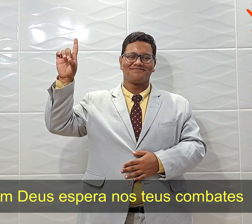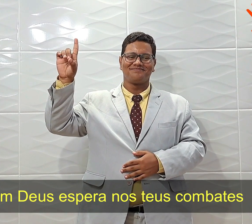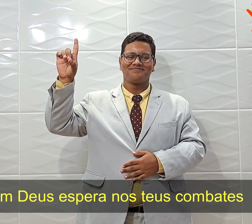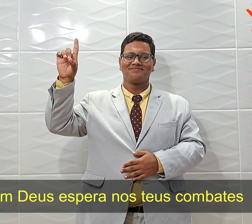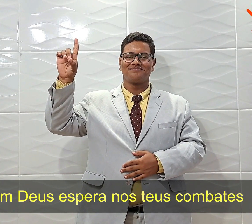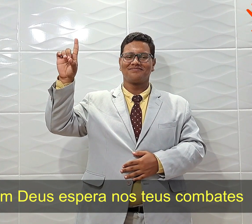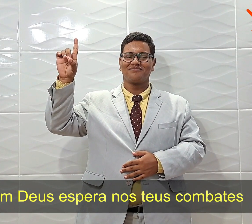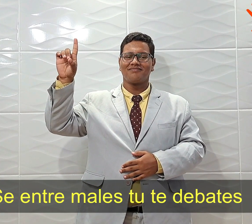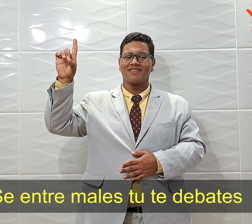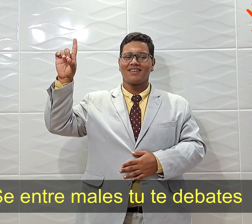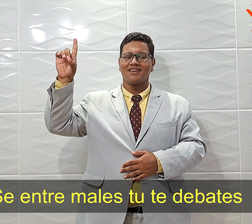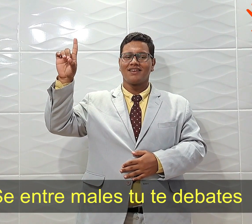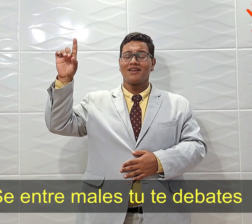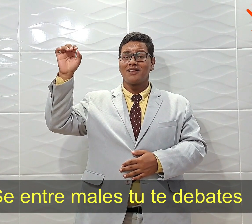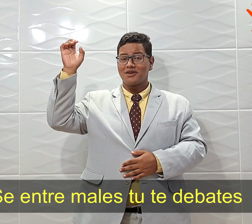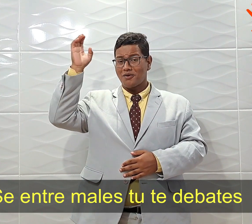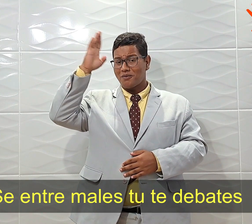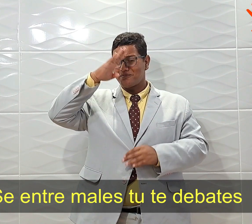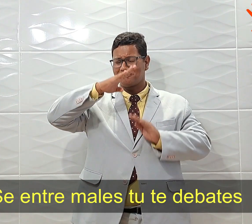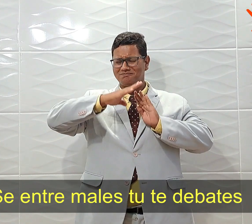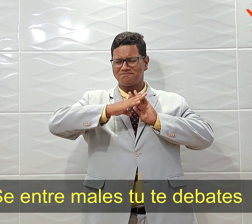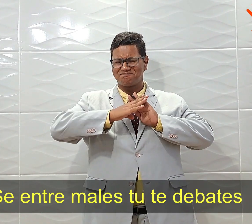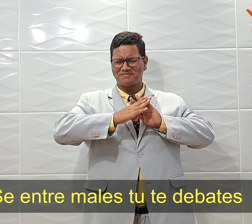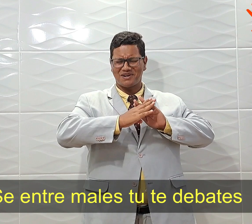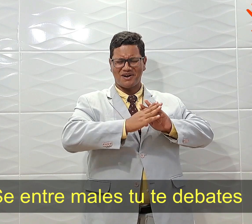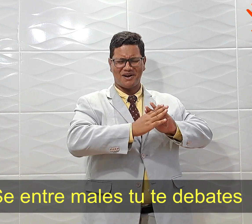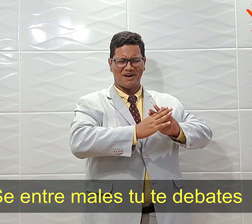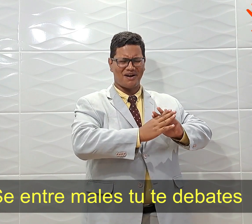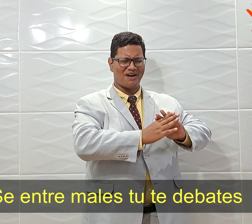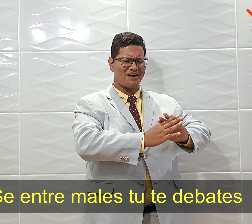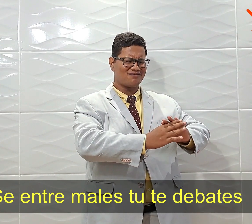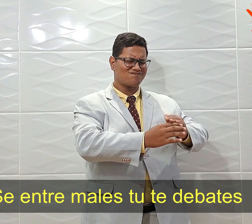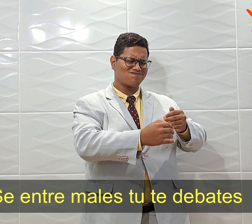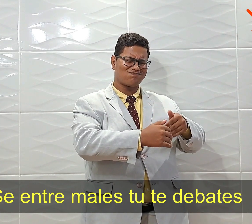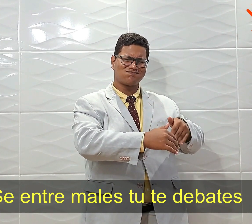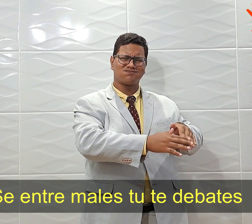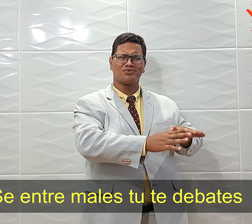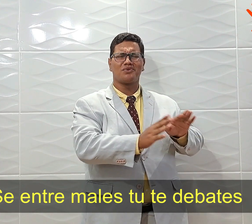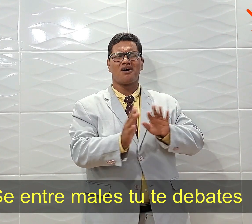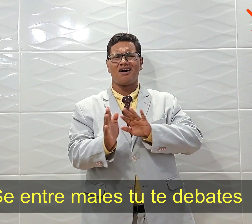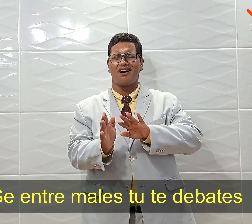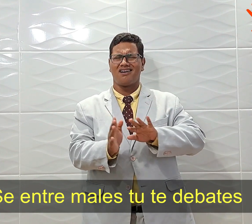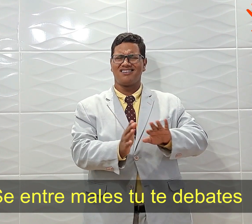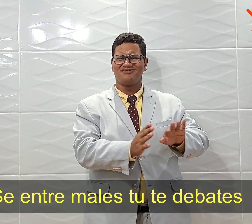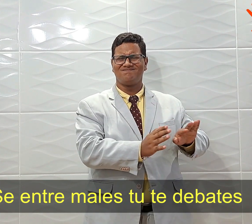Se entre males, tu te debates